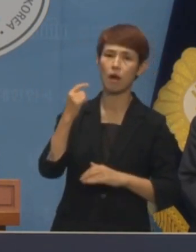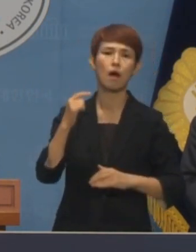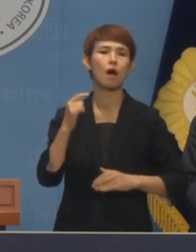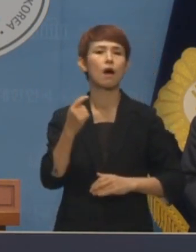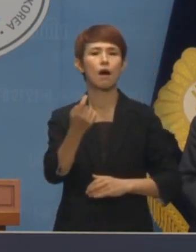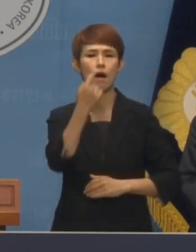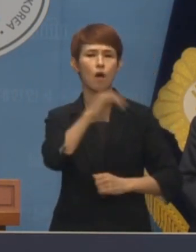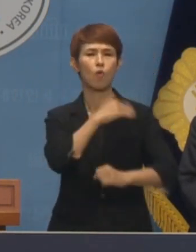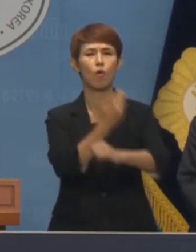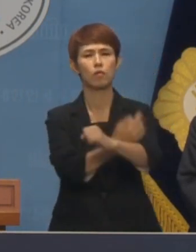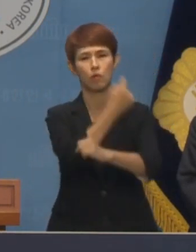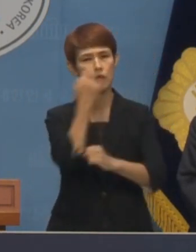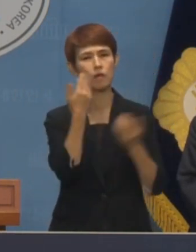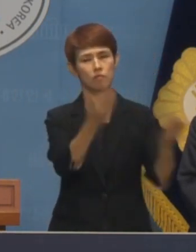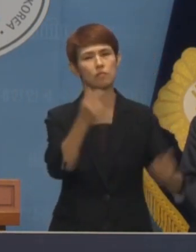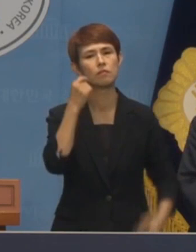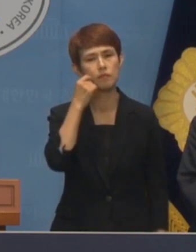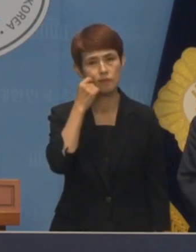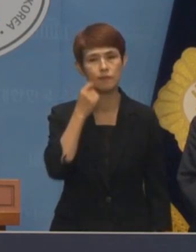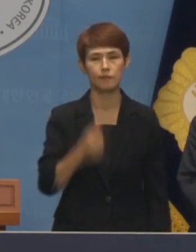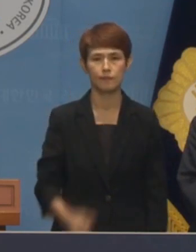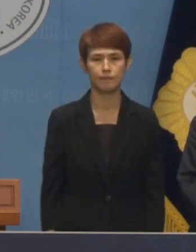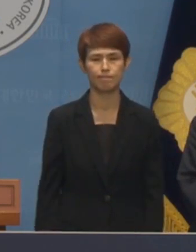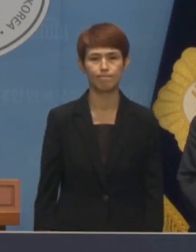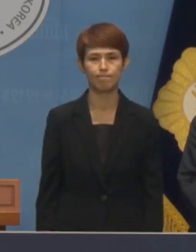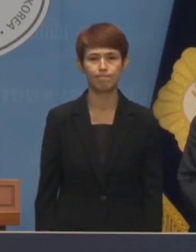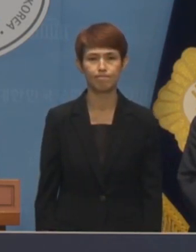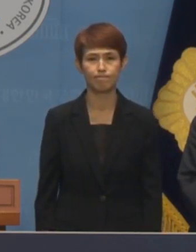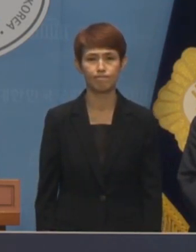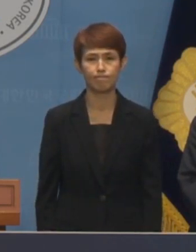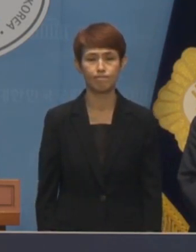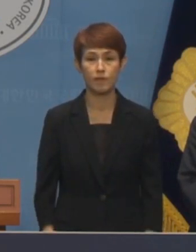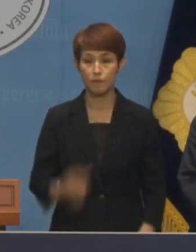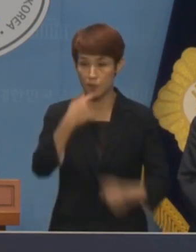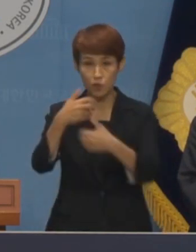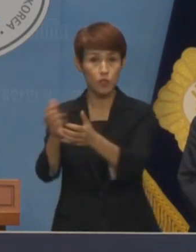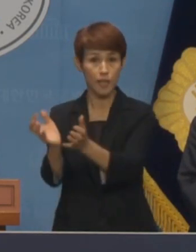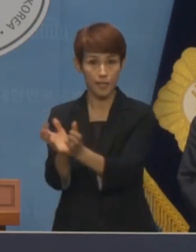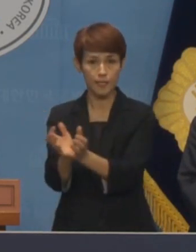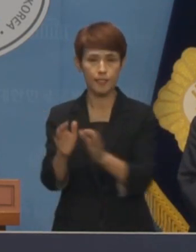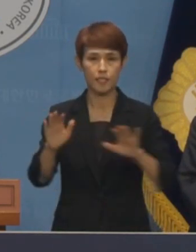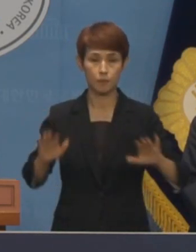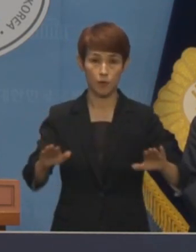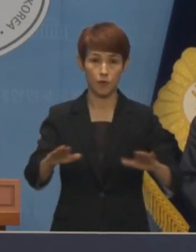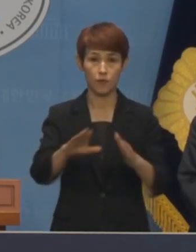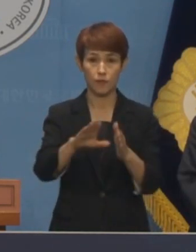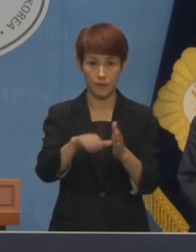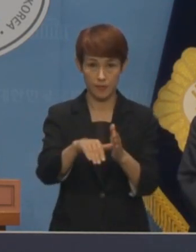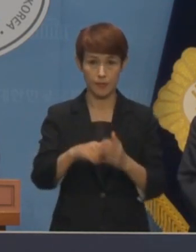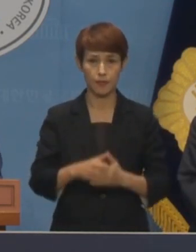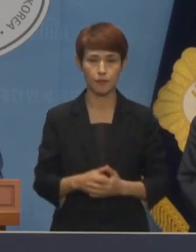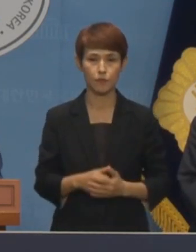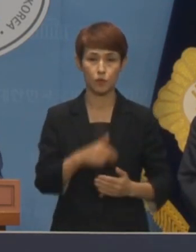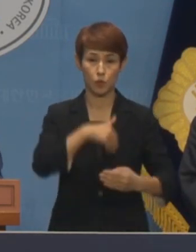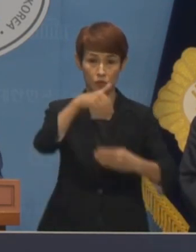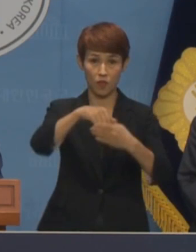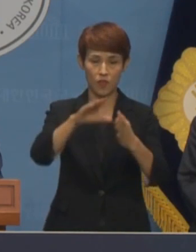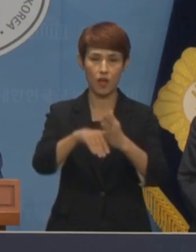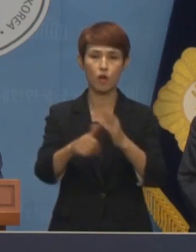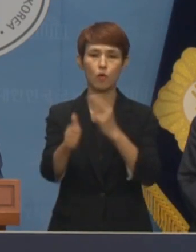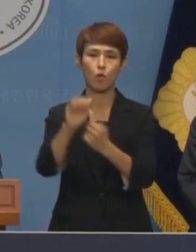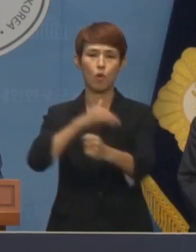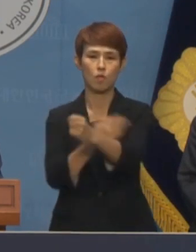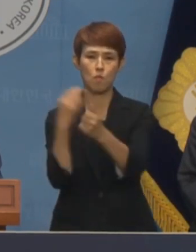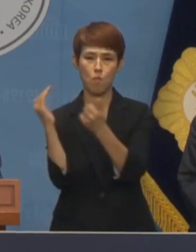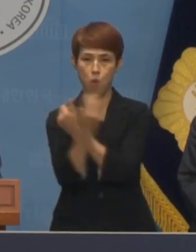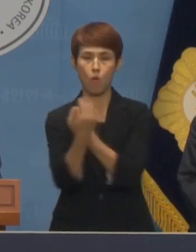제대로 보장받지 못하고 있습니다. 하여 더불어민주당은 이번 총선에서 일찌감치 교권 보호를 위한 실질적